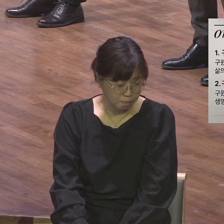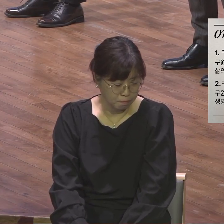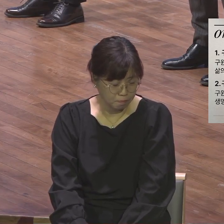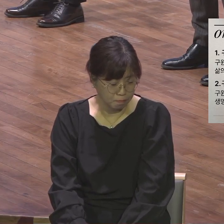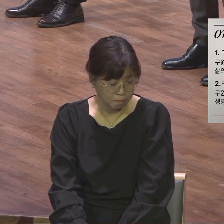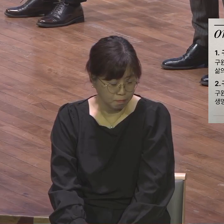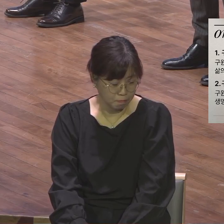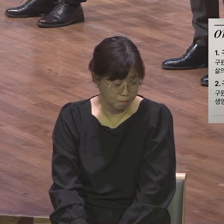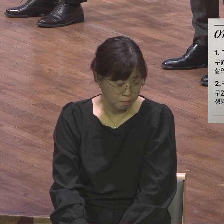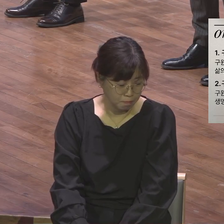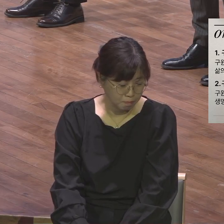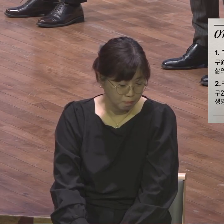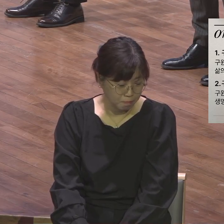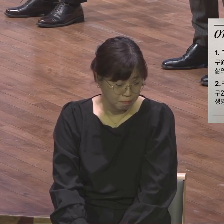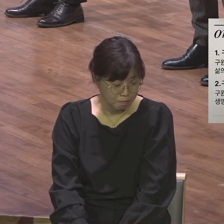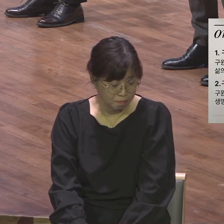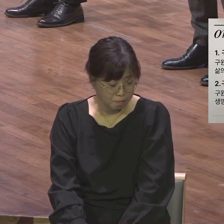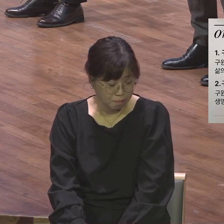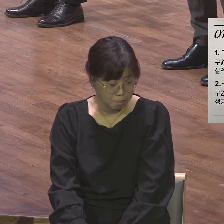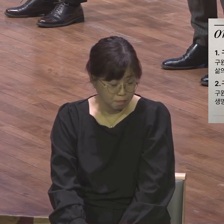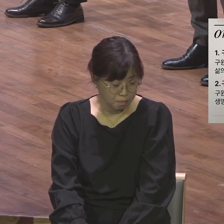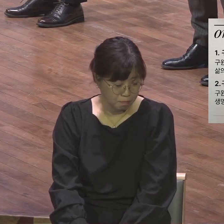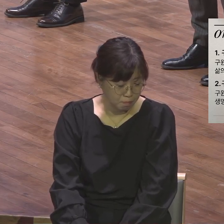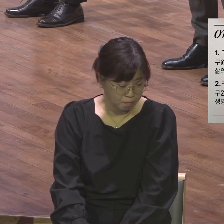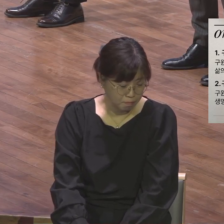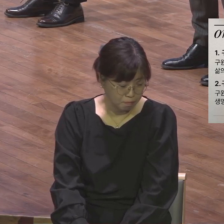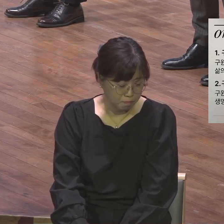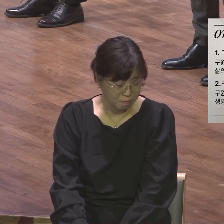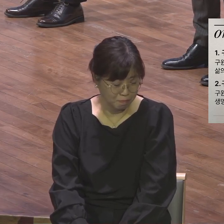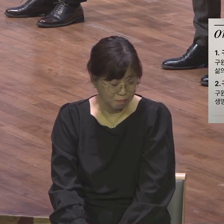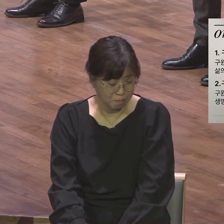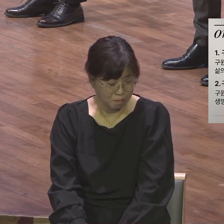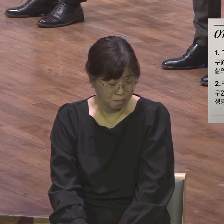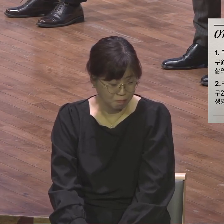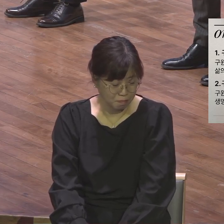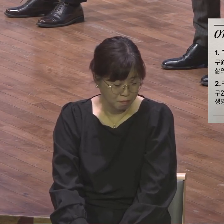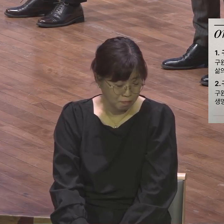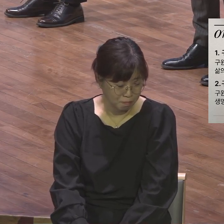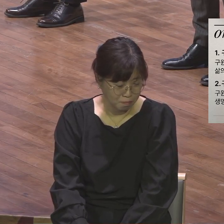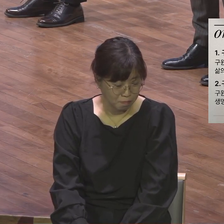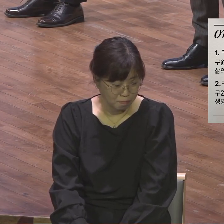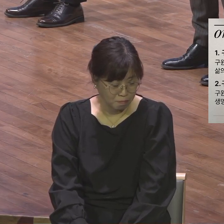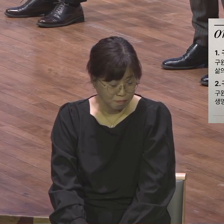캠프하는 캠프팀들 하나님께 넘겨가시고 성령께서 역사하셔서